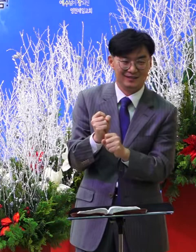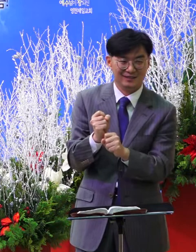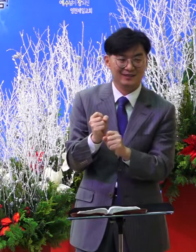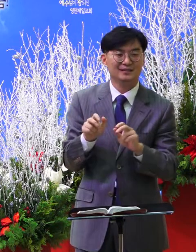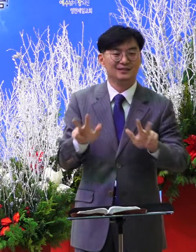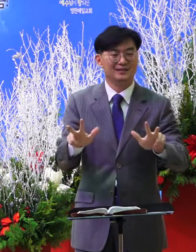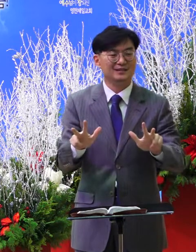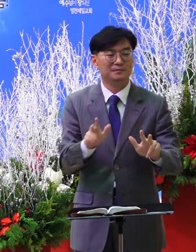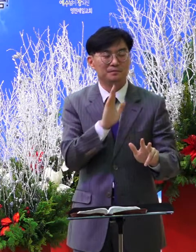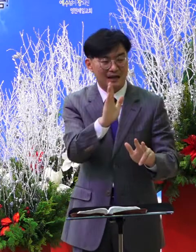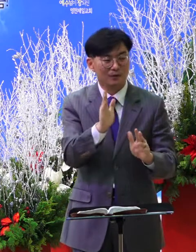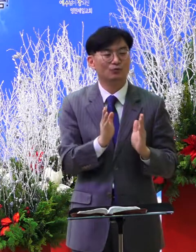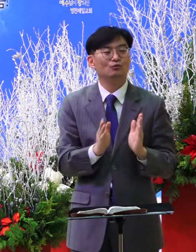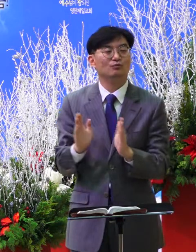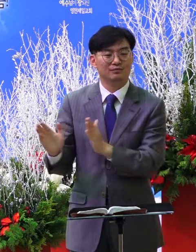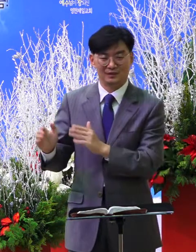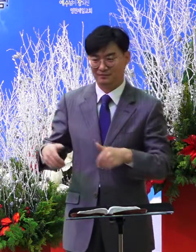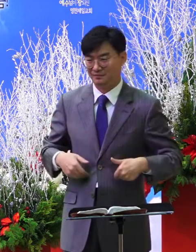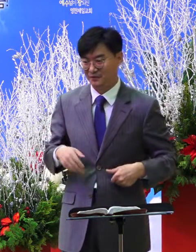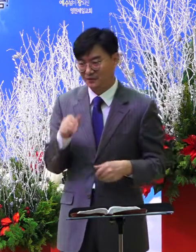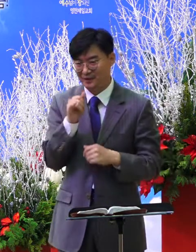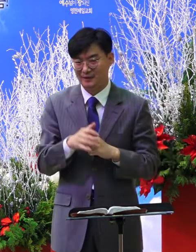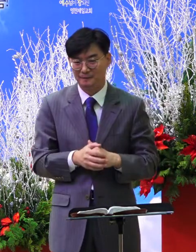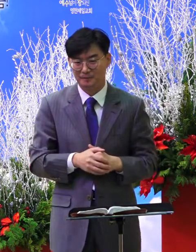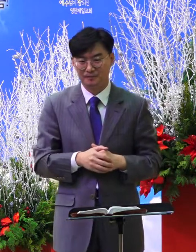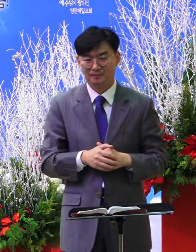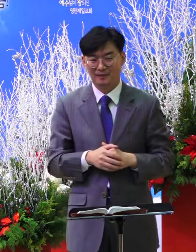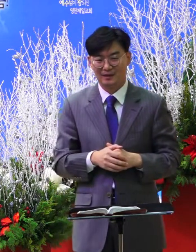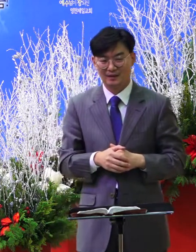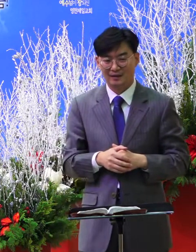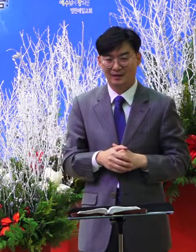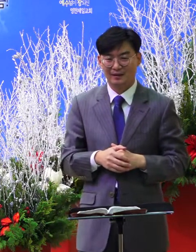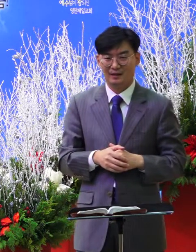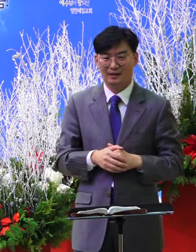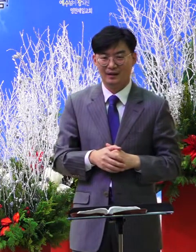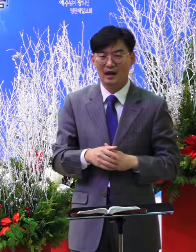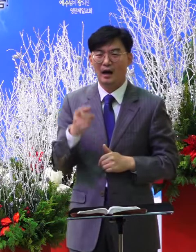오시고 주님이 오시면 유예 기간은 없습니다.